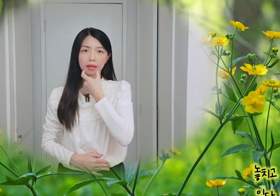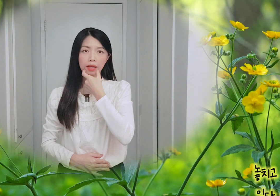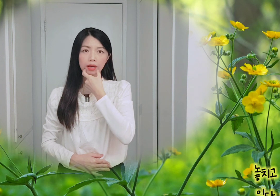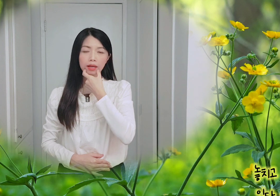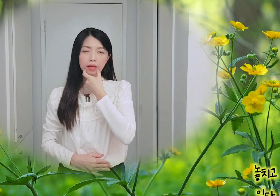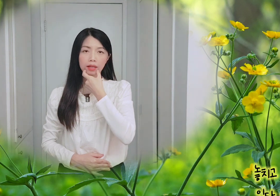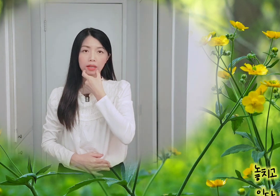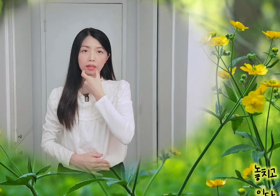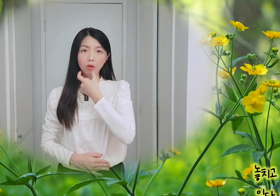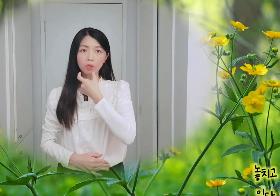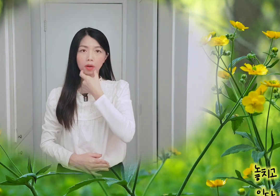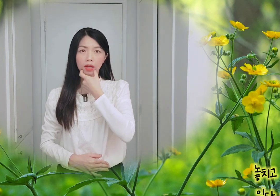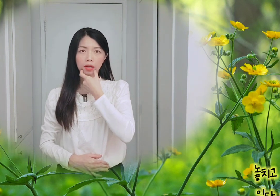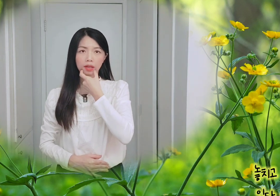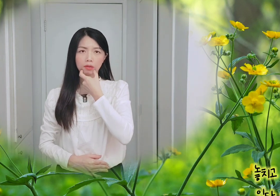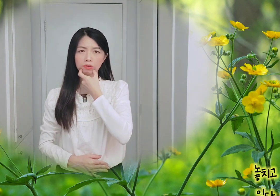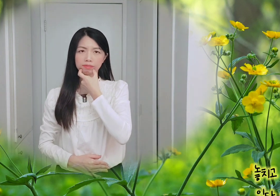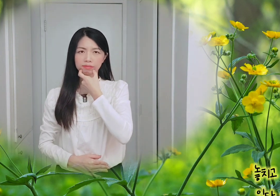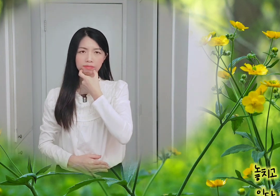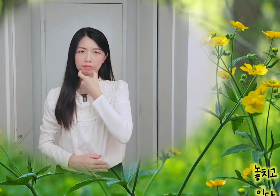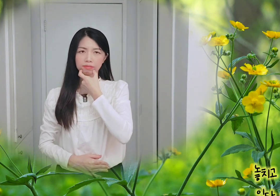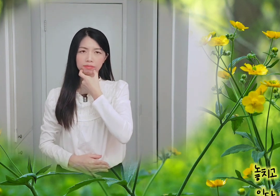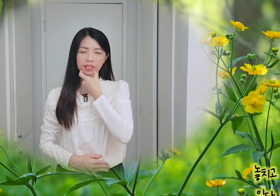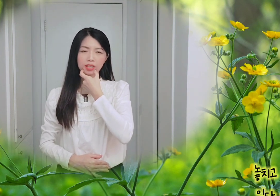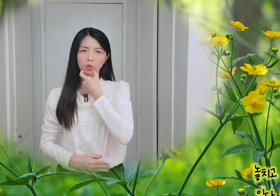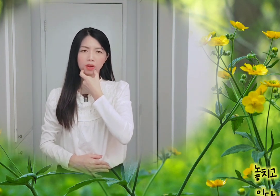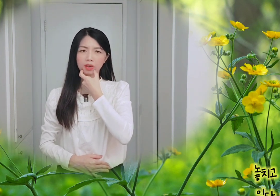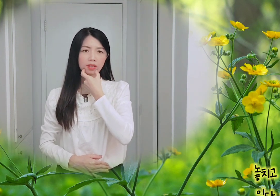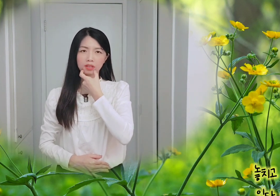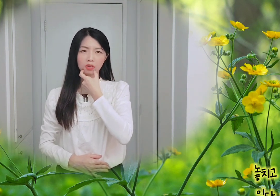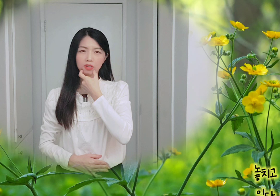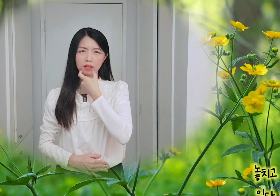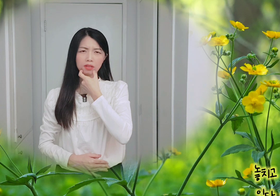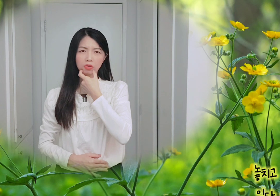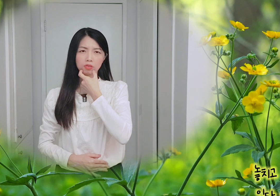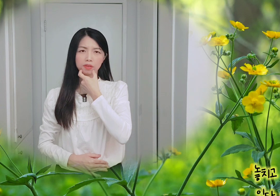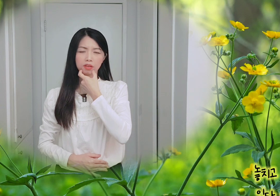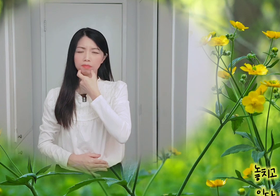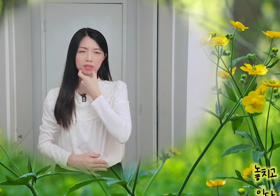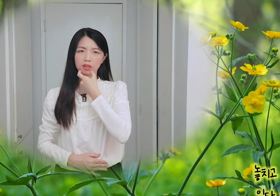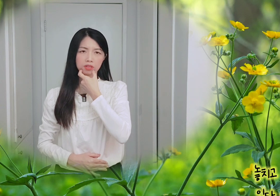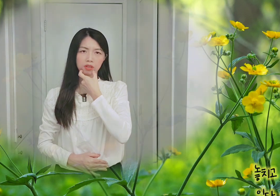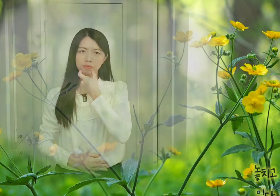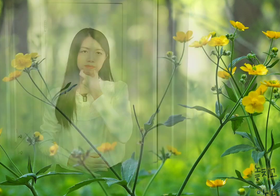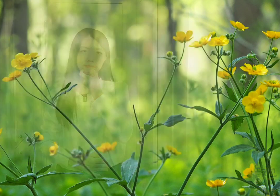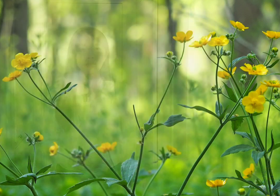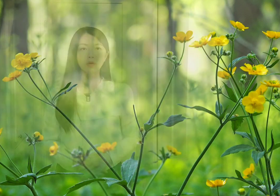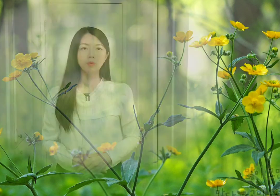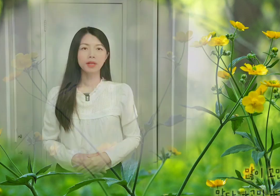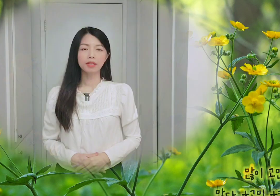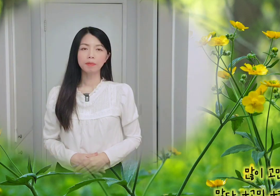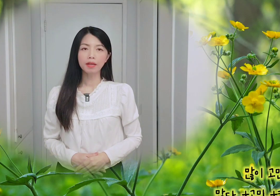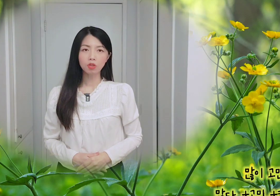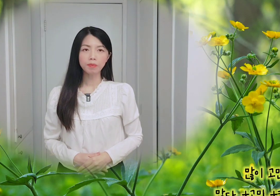입 밑에 이 턱 쪽에 이렇게 대고 살짝 고개를 절레절레 흔들어 주시면 돼요. 싫었어.